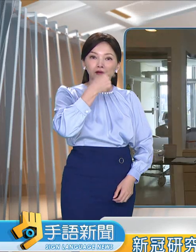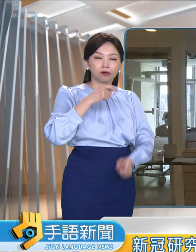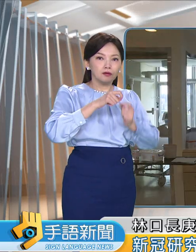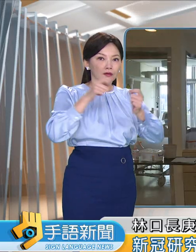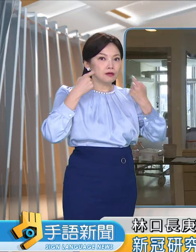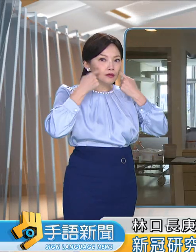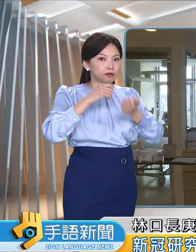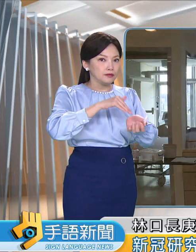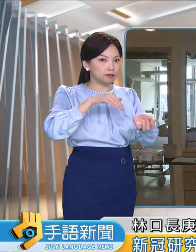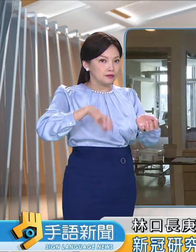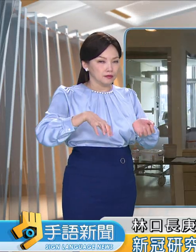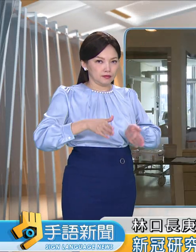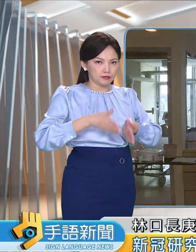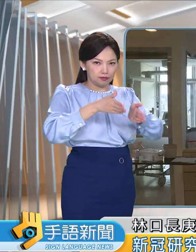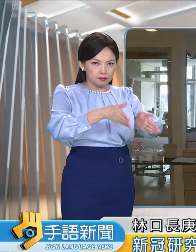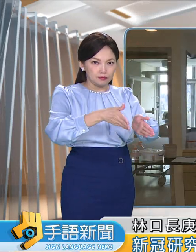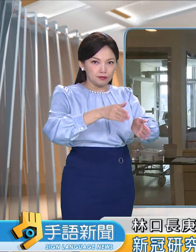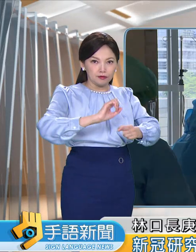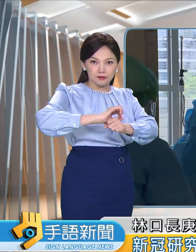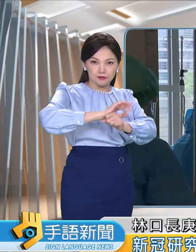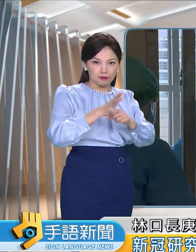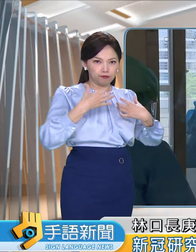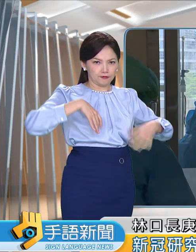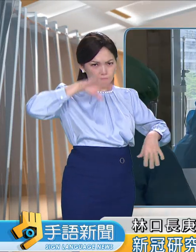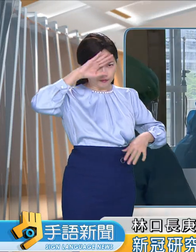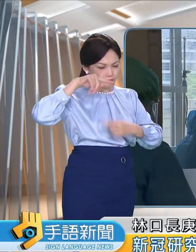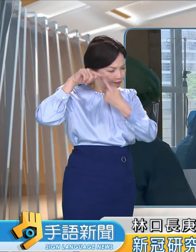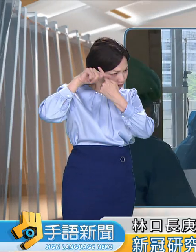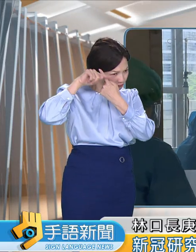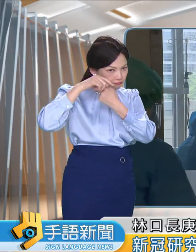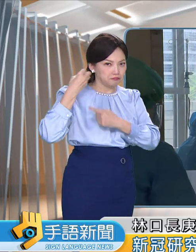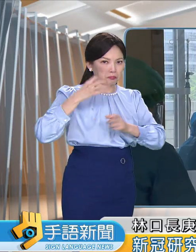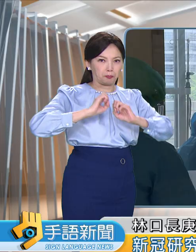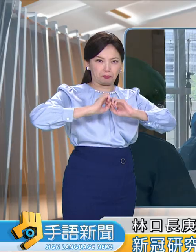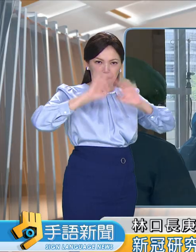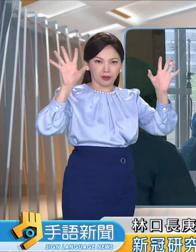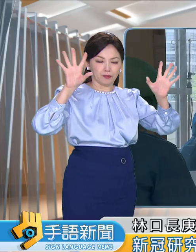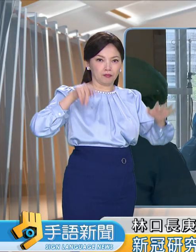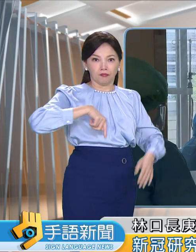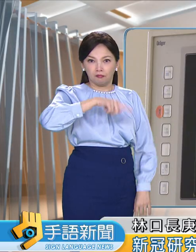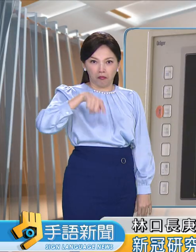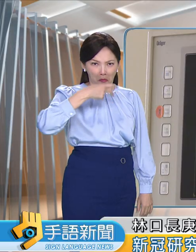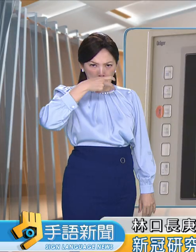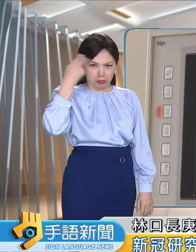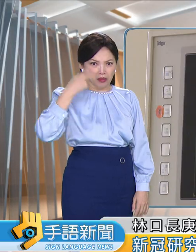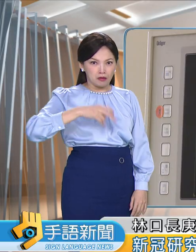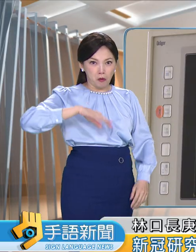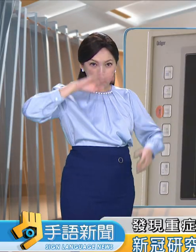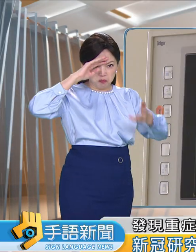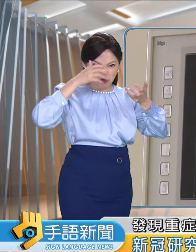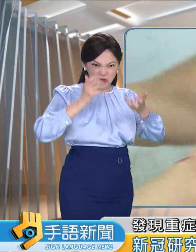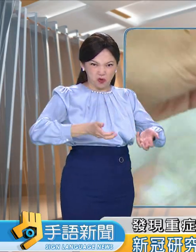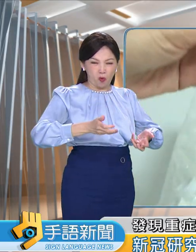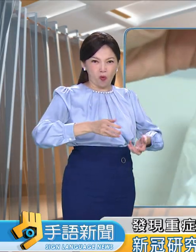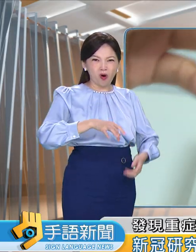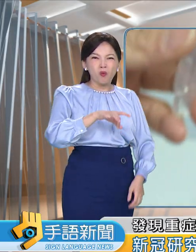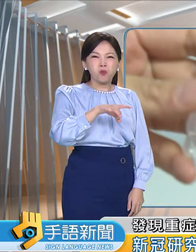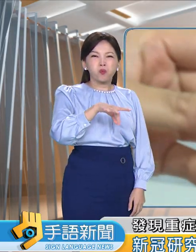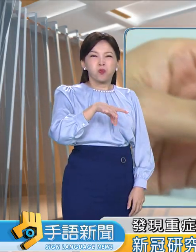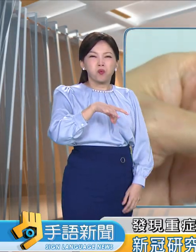林口长庚医院公布新冠肺炎最新研究成果，发现重症患